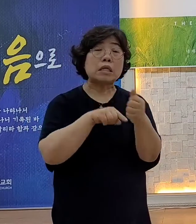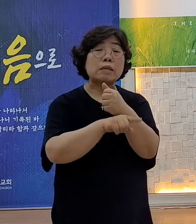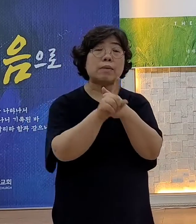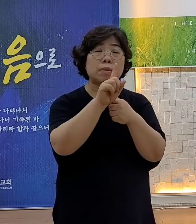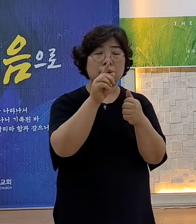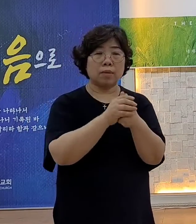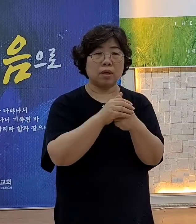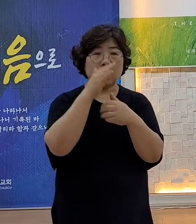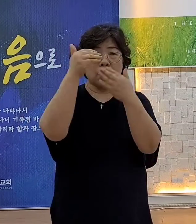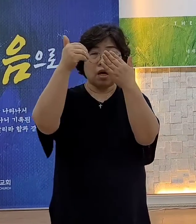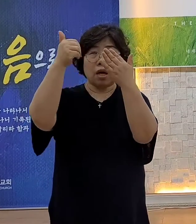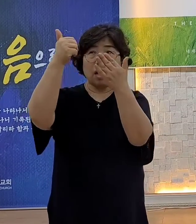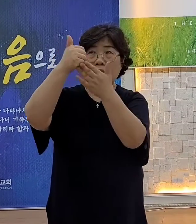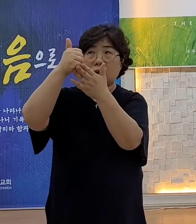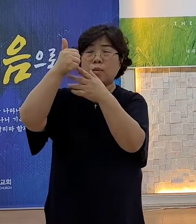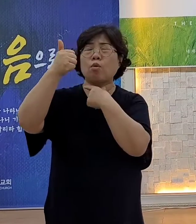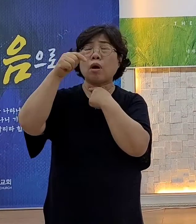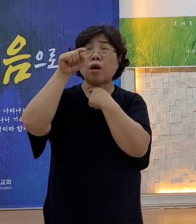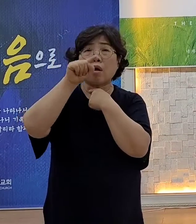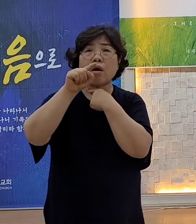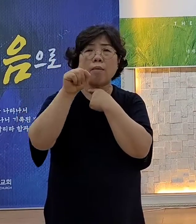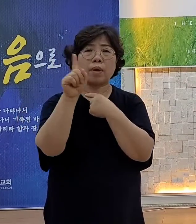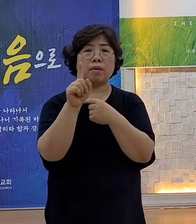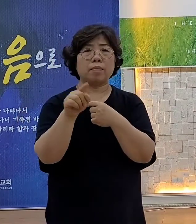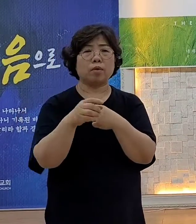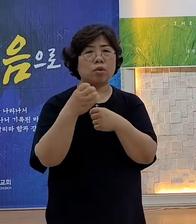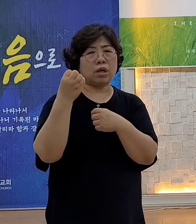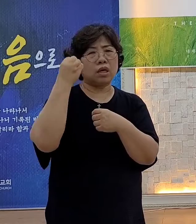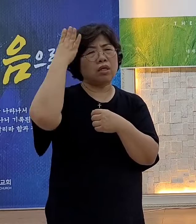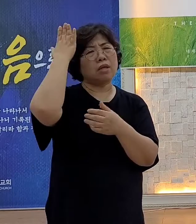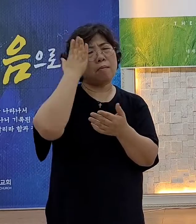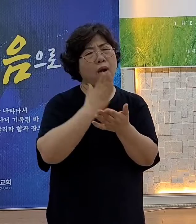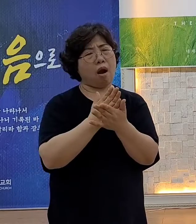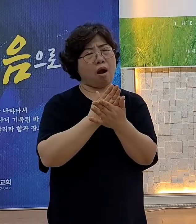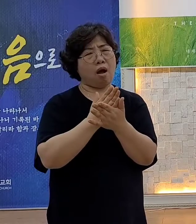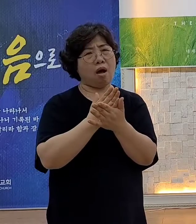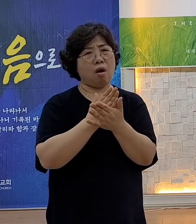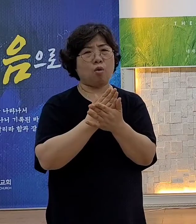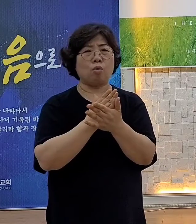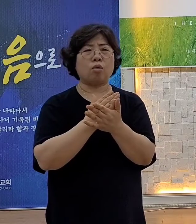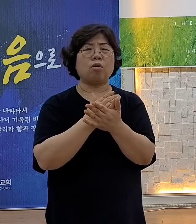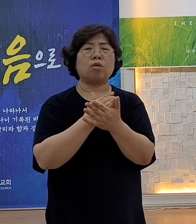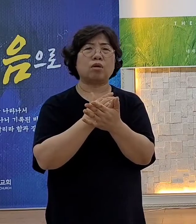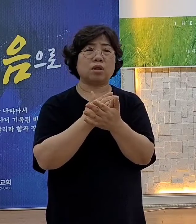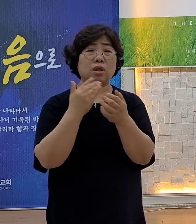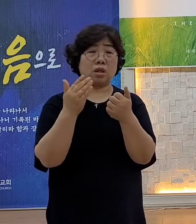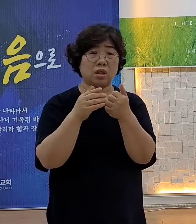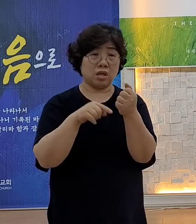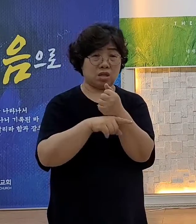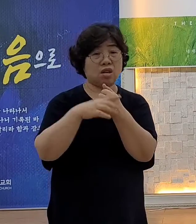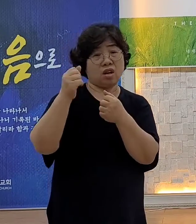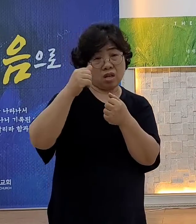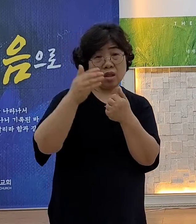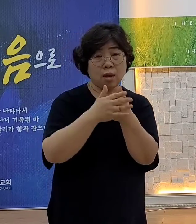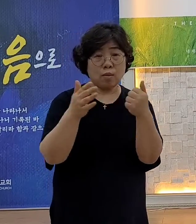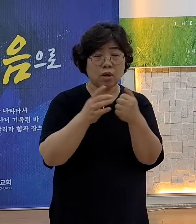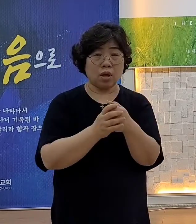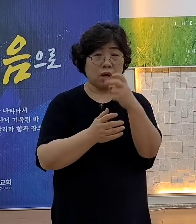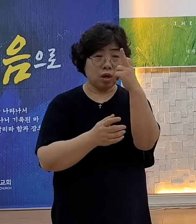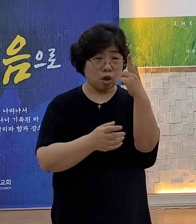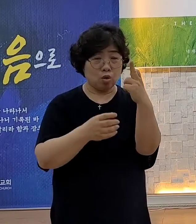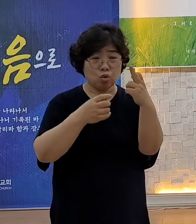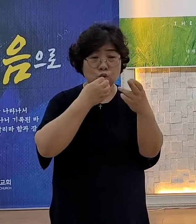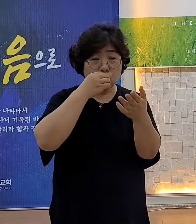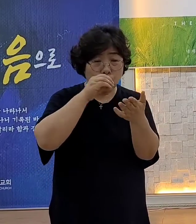바로 하나님은 이것을 잊지 않기를 원하시는 거예요. 그래서 그 12돌을